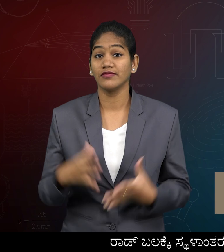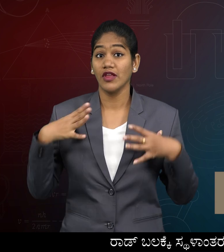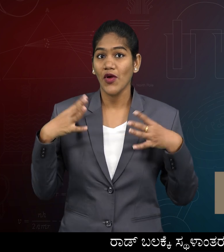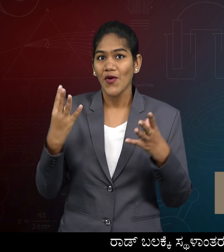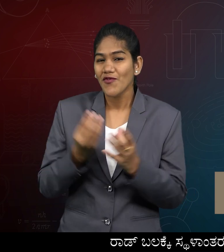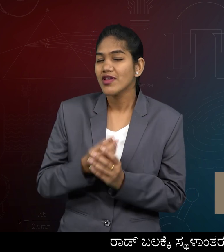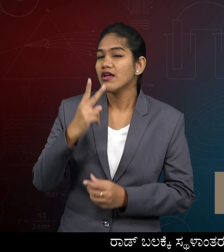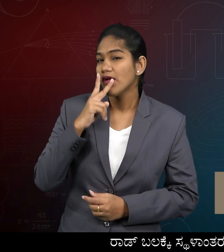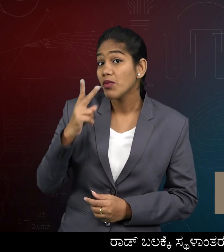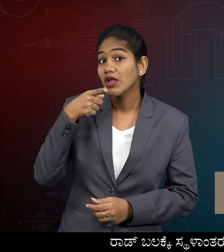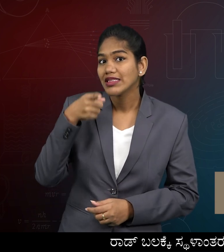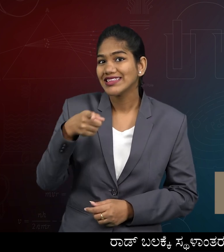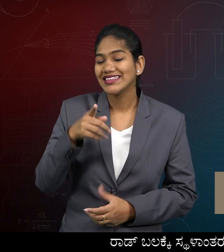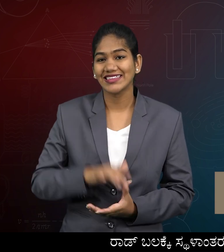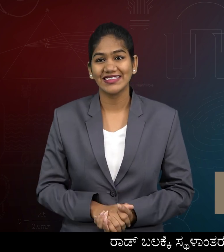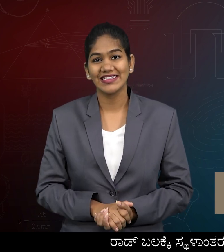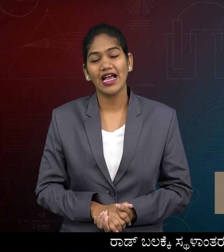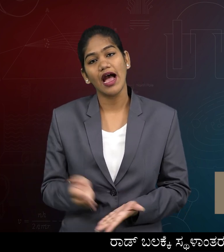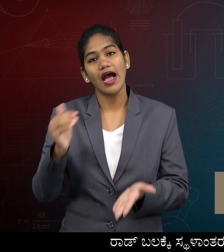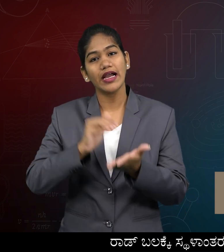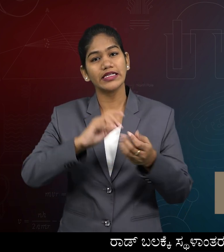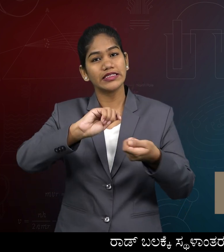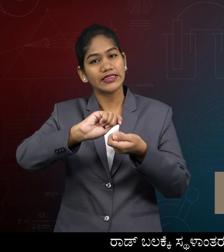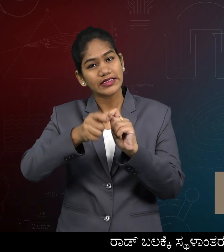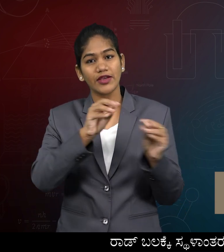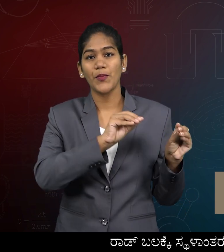ರಾಡ್ ಬಲಕ್ಕೆ ಸ್ಥಳಾಂತರಗೊಂಡಿದೆ ಎಂದು ನಾವು ಗಮನಿಸುತ್ತೇವೆ.